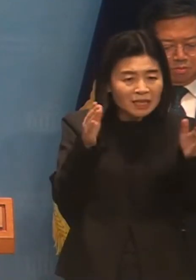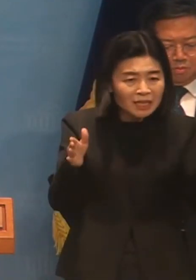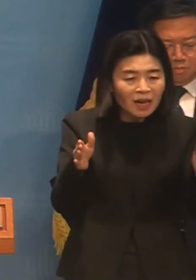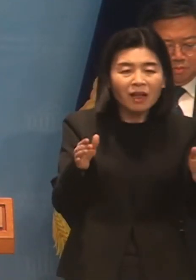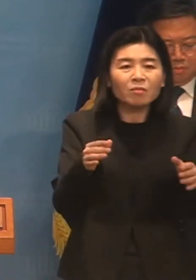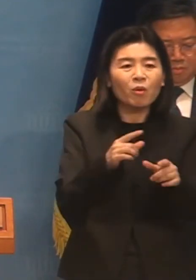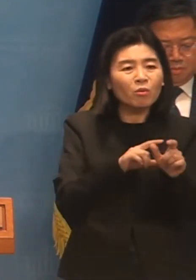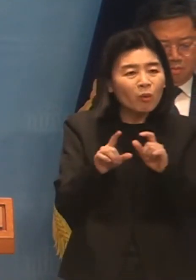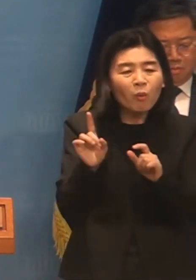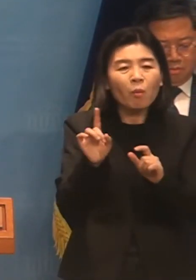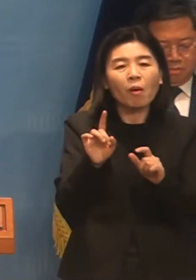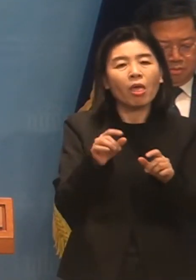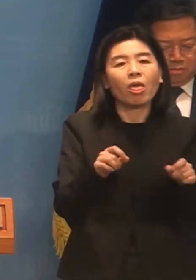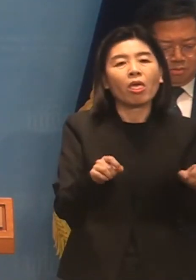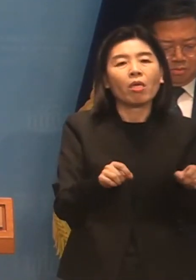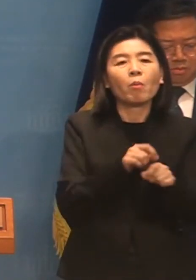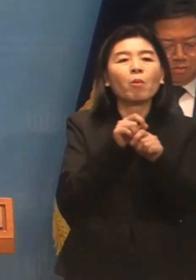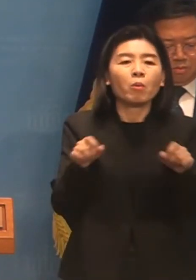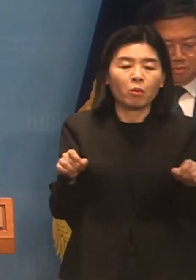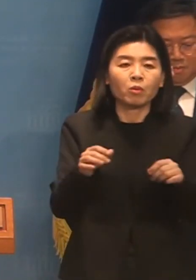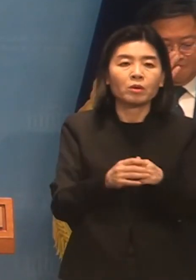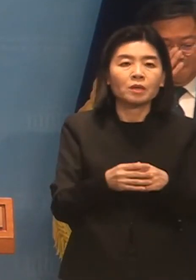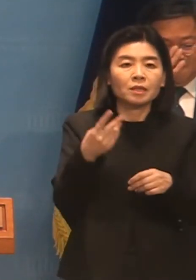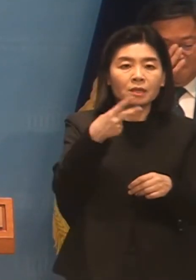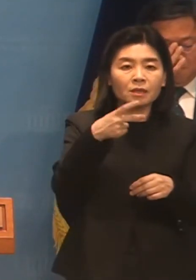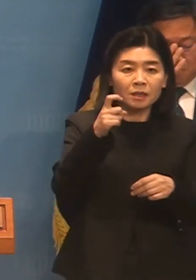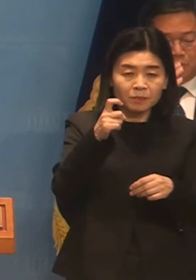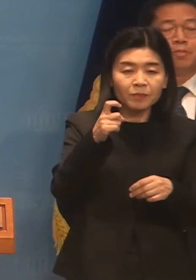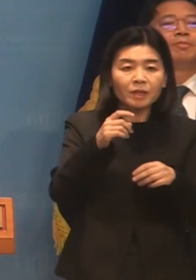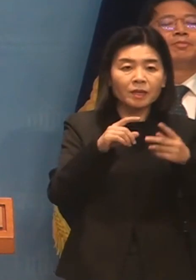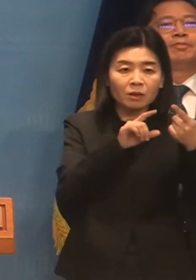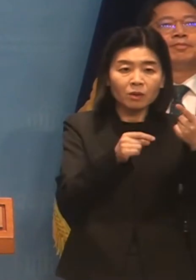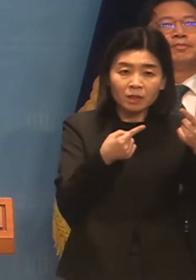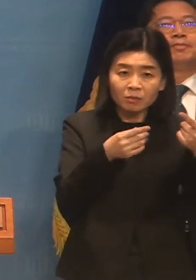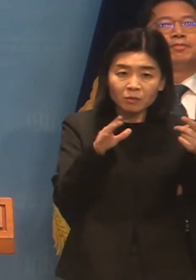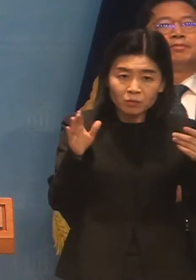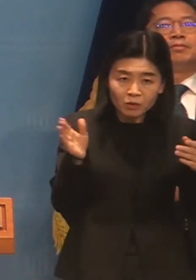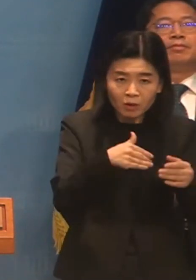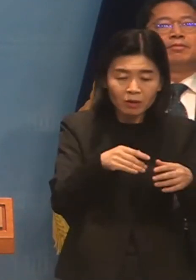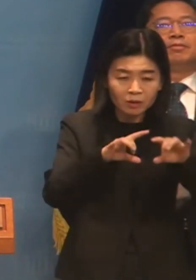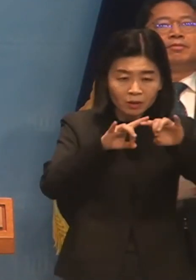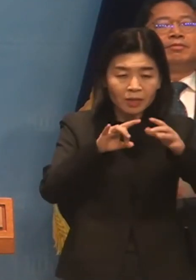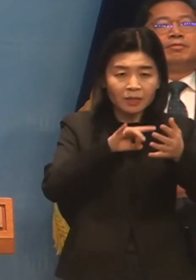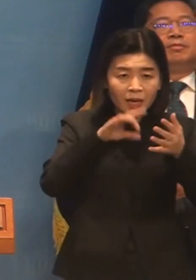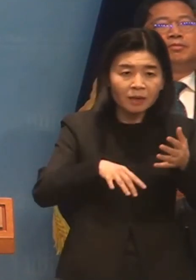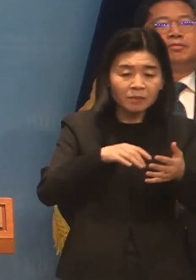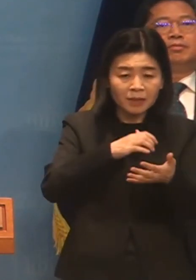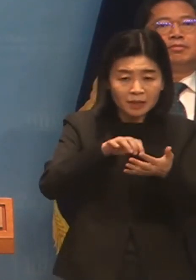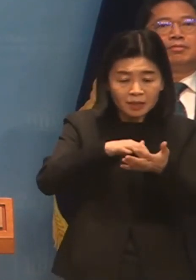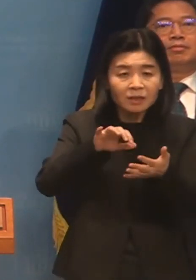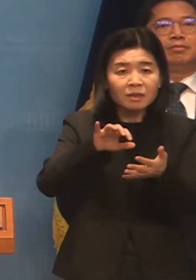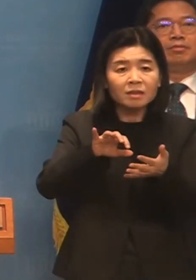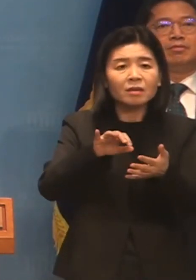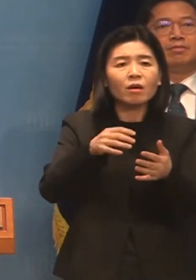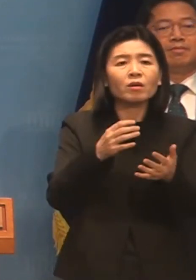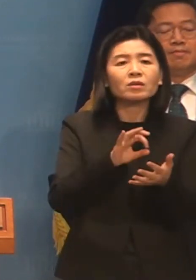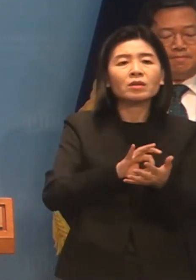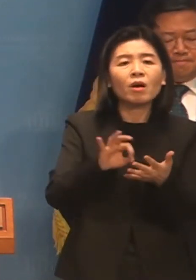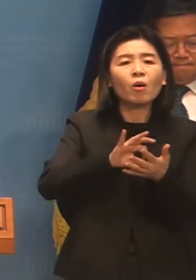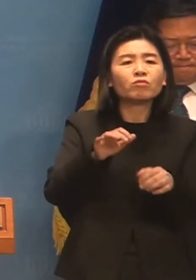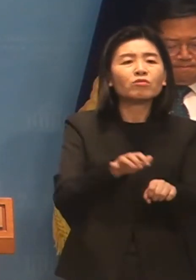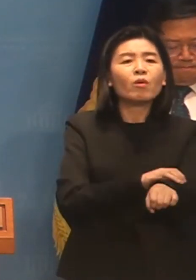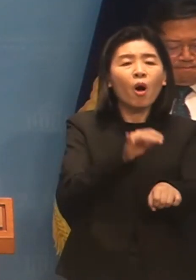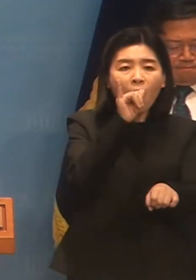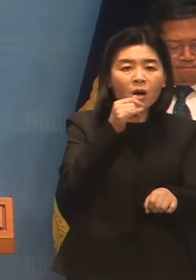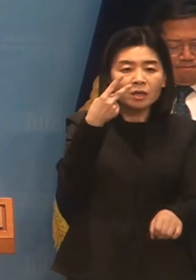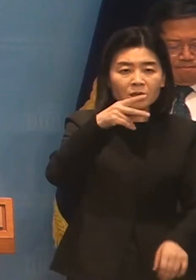계류되었습니다. 2010년 1월 1일부터 시행된 전자세금 계산서는 이용에 불편함이 있으나